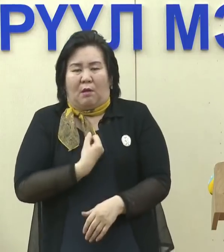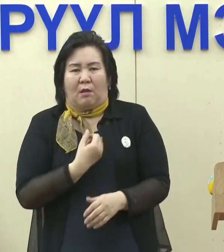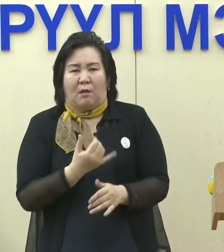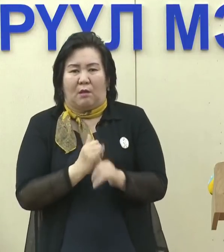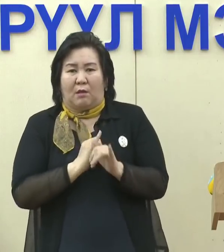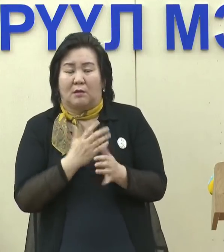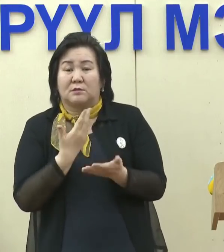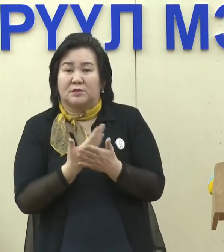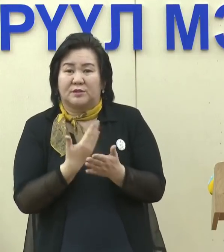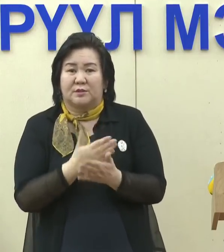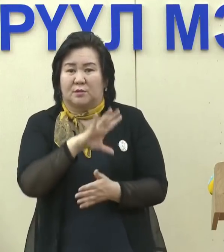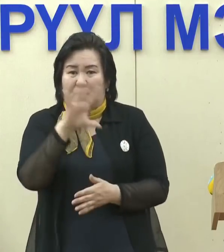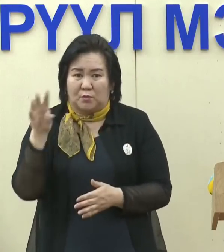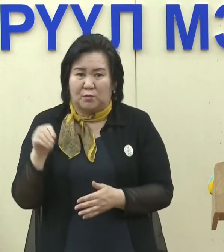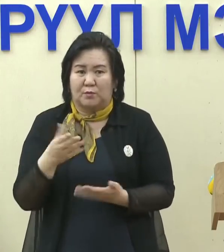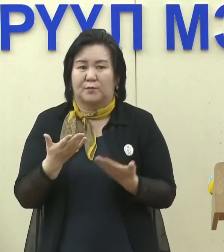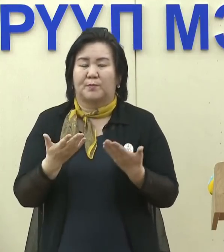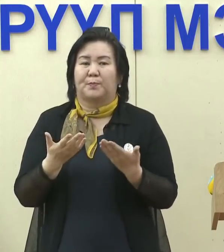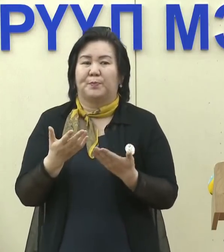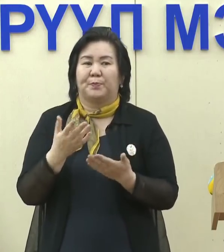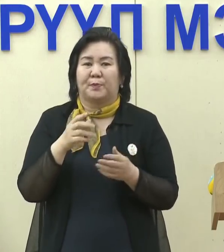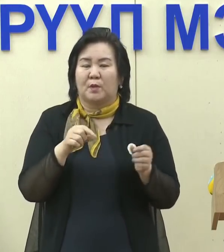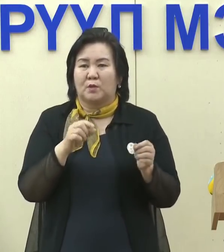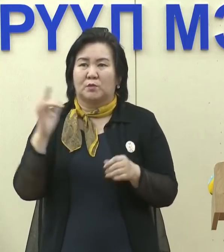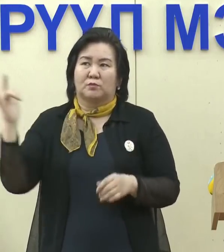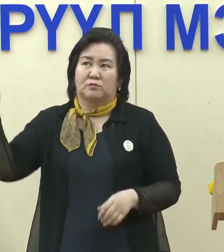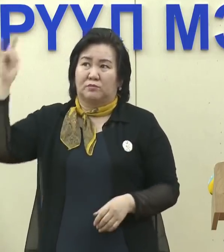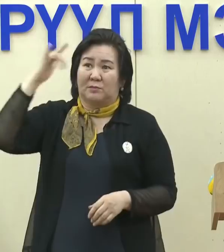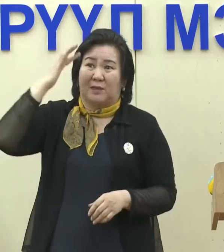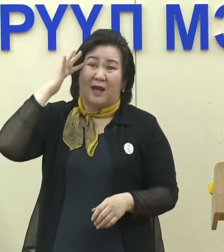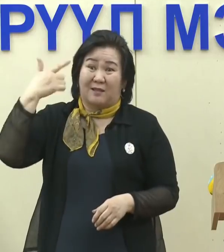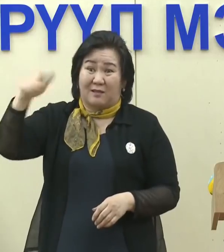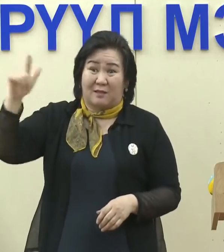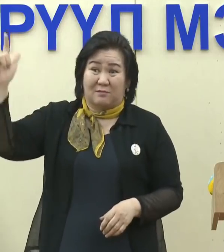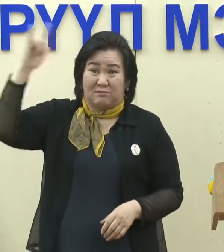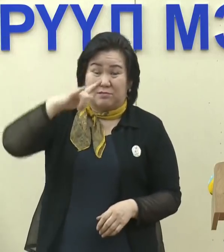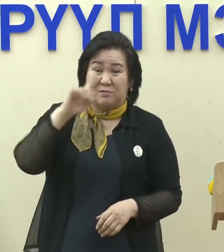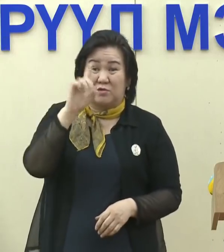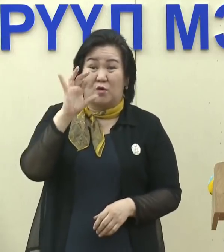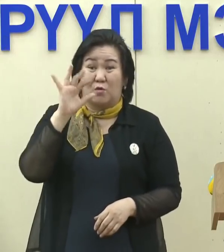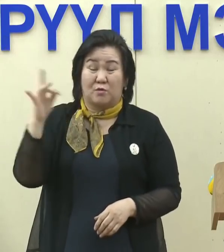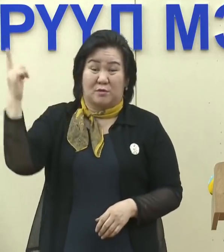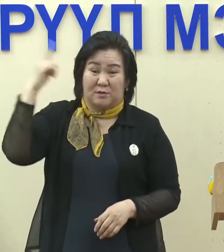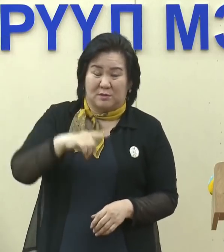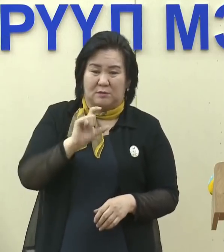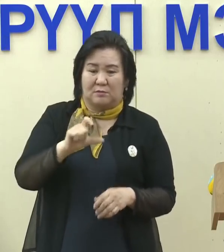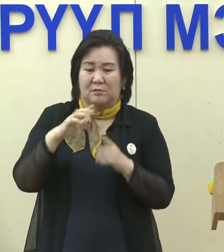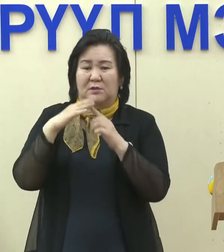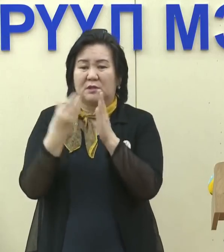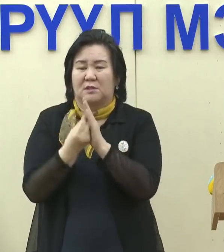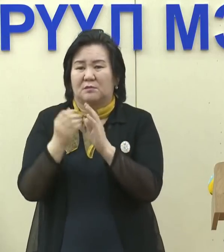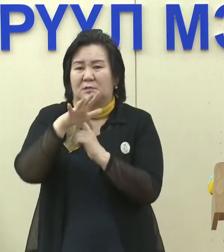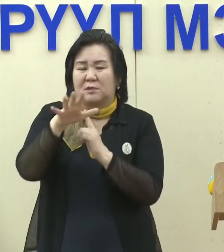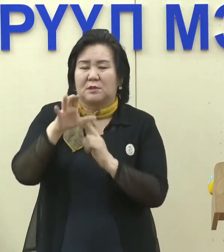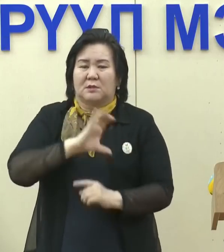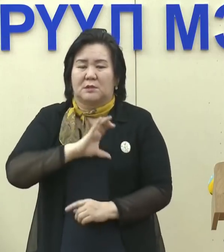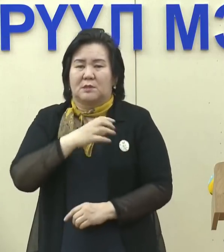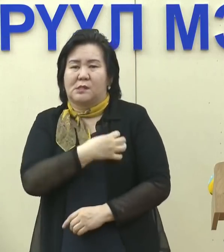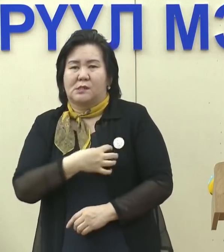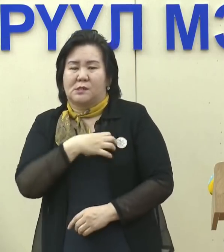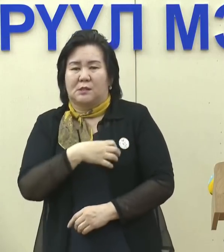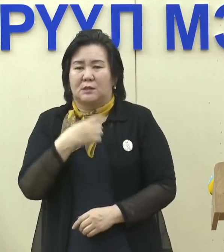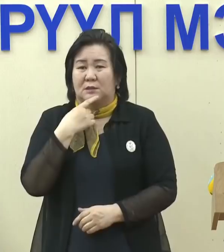Ийм болохоор энэ одоо зөөвөрлөгдөн орж ирсэн энэ тохиолдлууд За тэдний ар гэрийнхэнд бас сэтгэл зүйн дарамт их